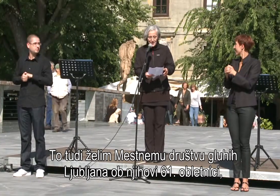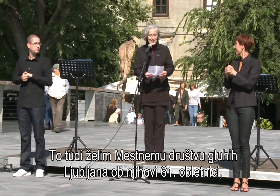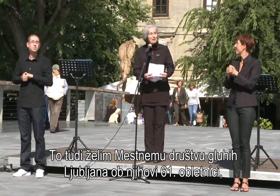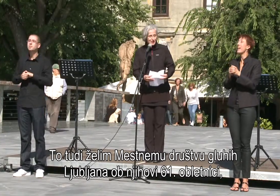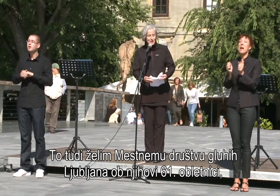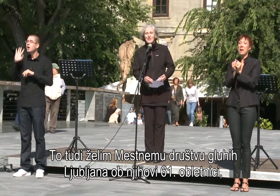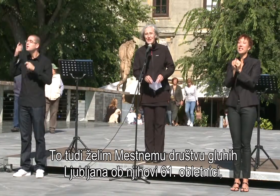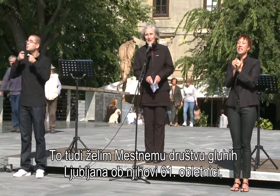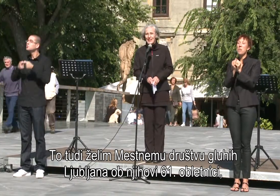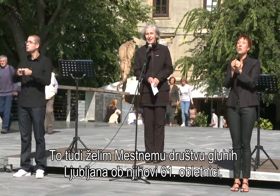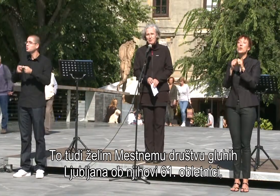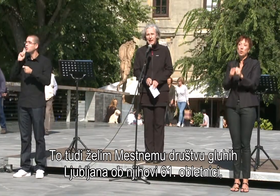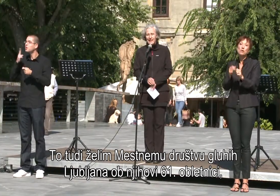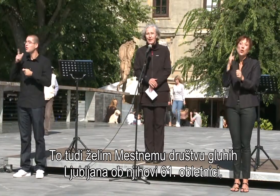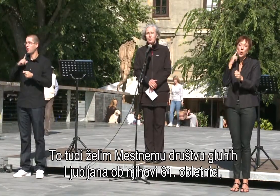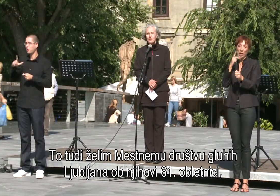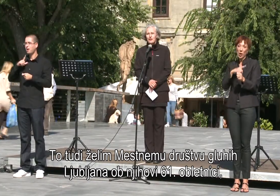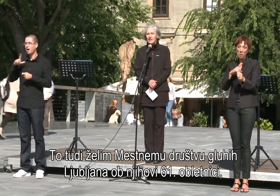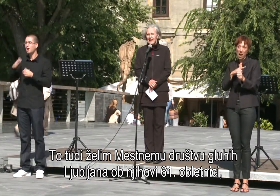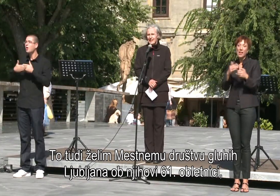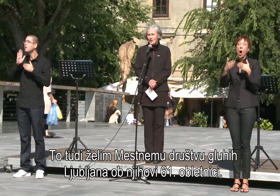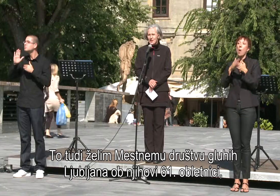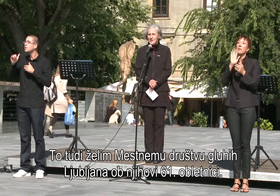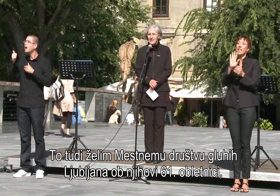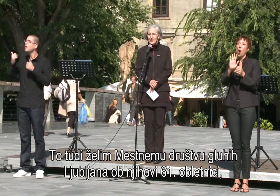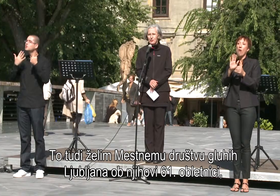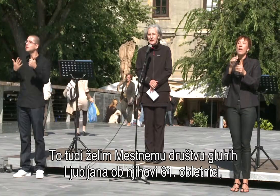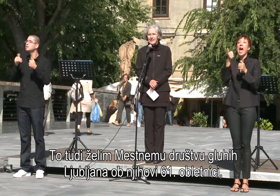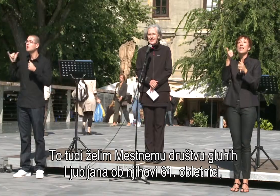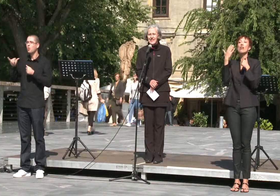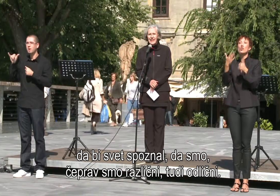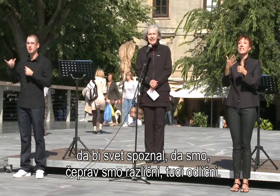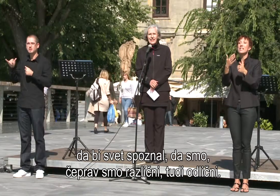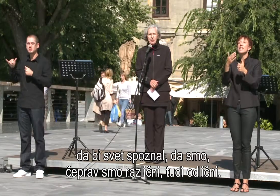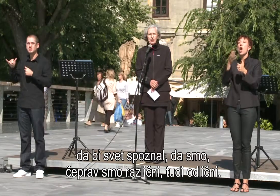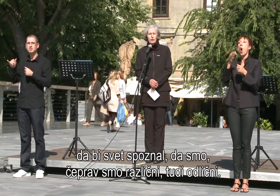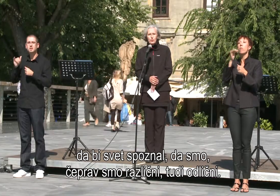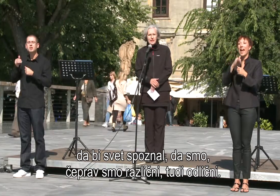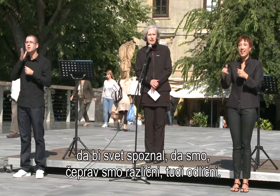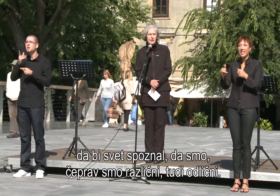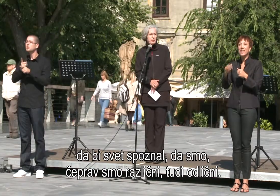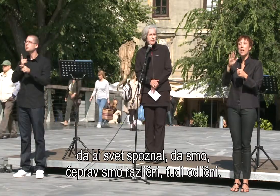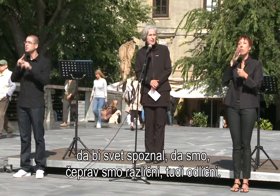Mestnemu društvu gluhih Ljubljana ob njihovi 61. obletnici, da bi tudi svet